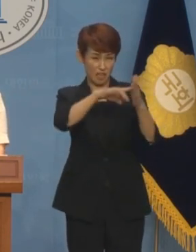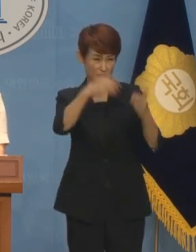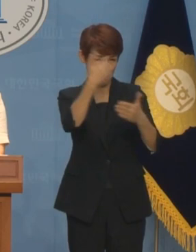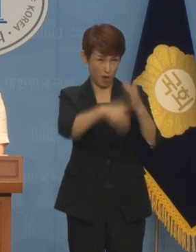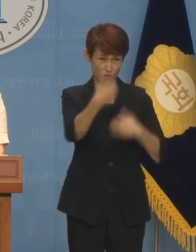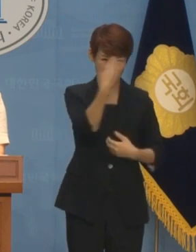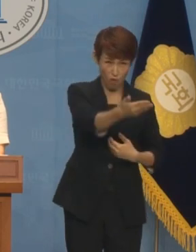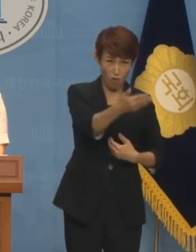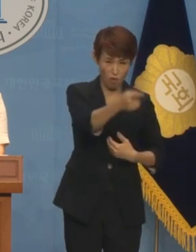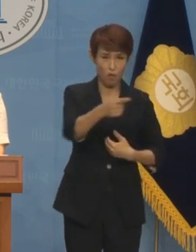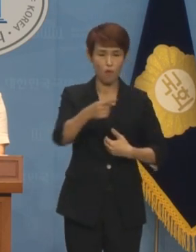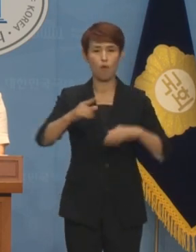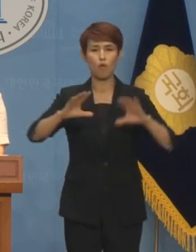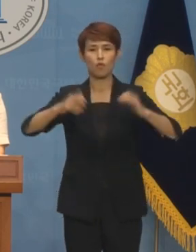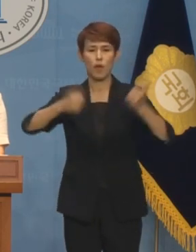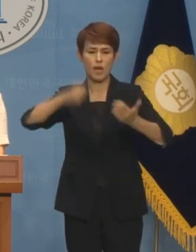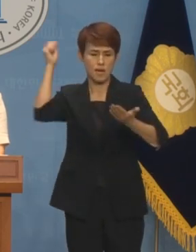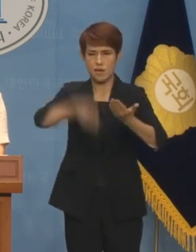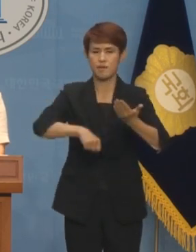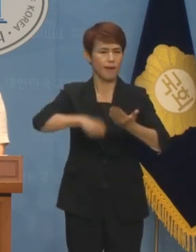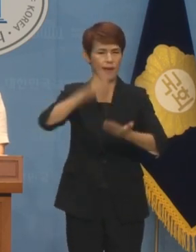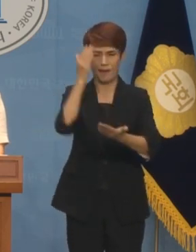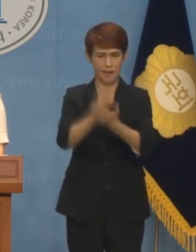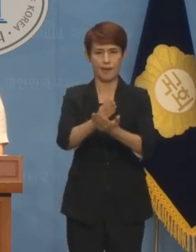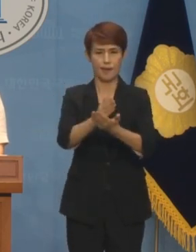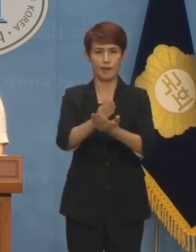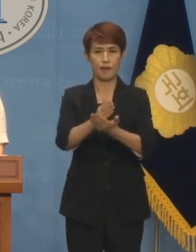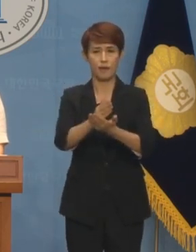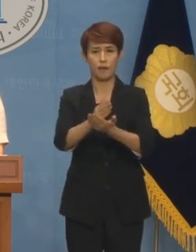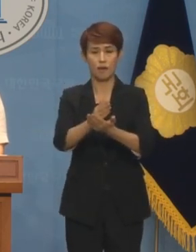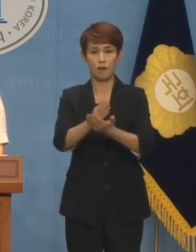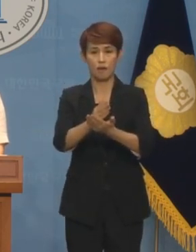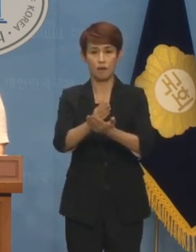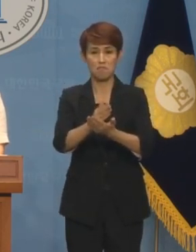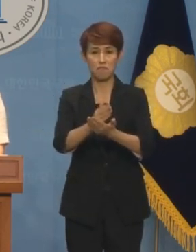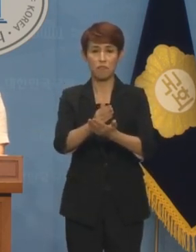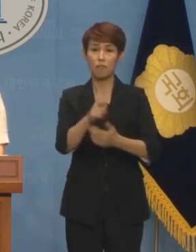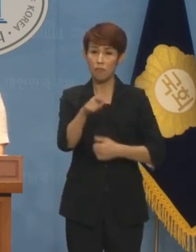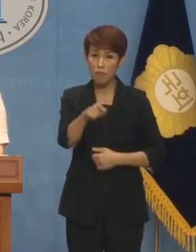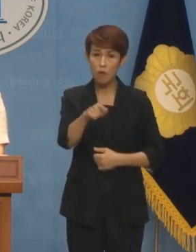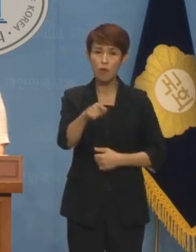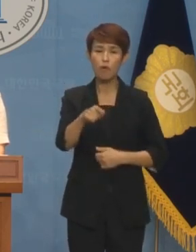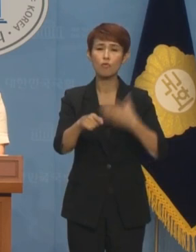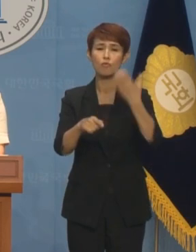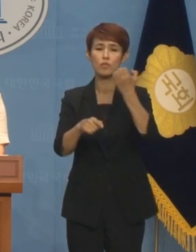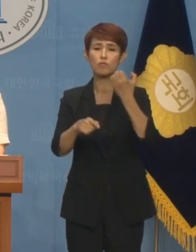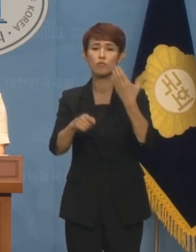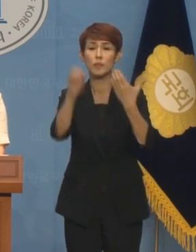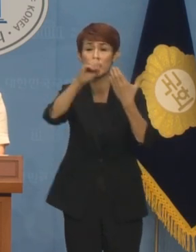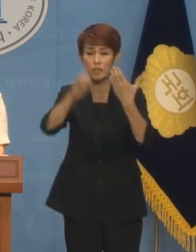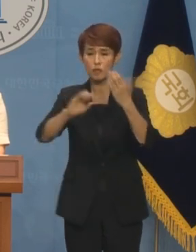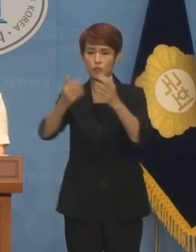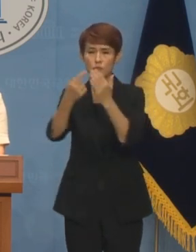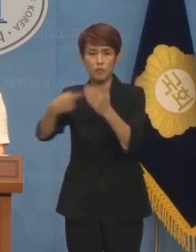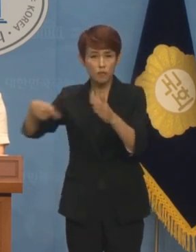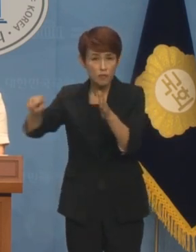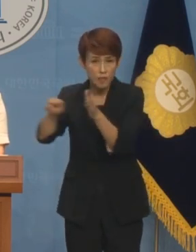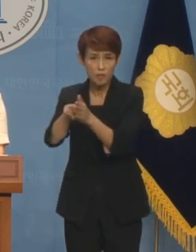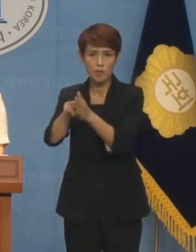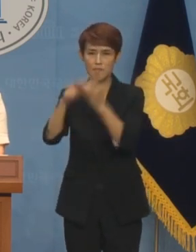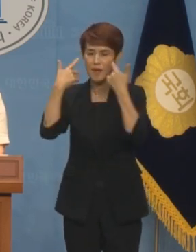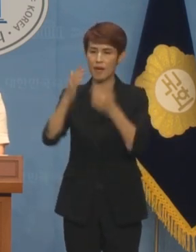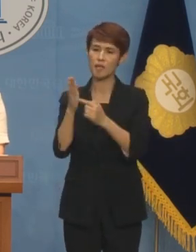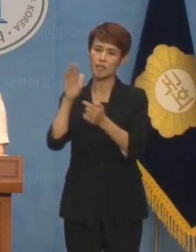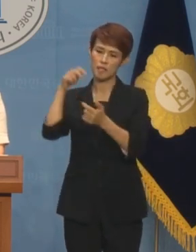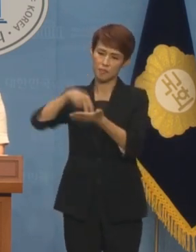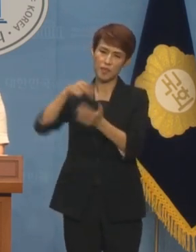절대 통과할 수 없을 것이라고 극소수의 재벌 권력이 아닌 99%의 대다수 국민 앞에 명확한